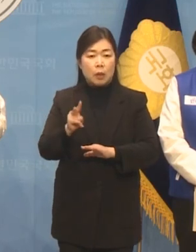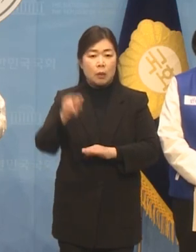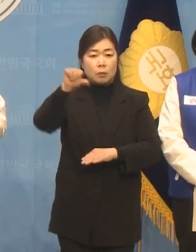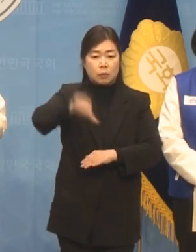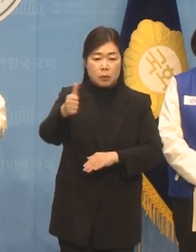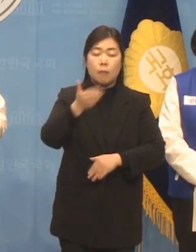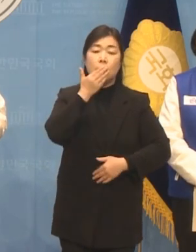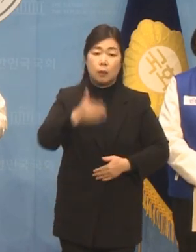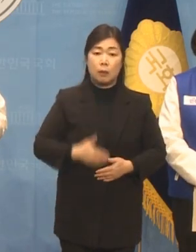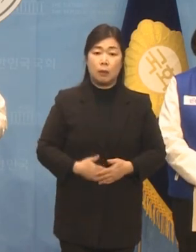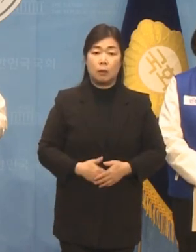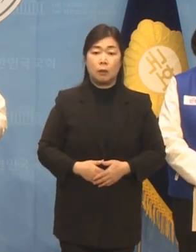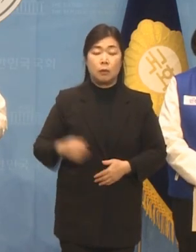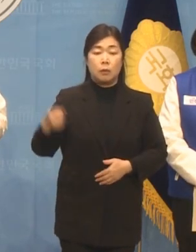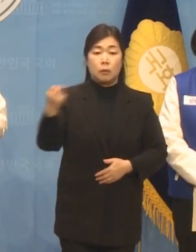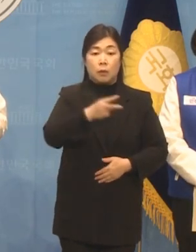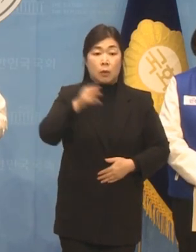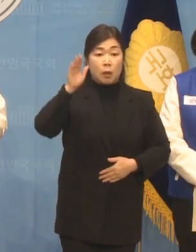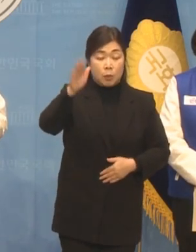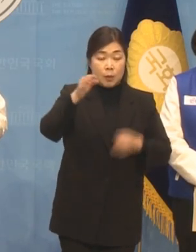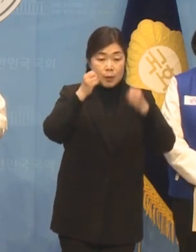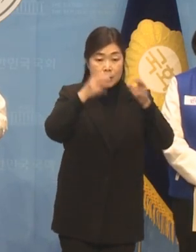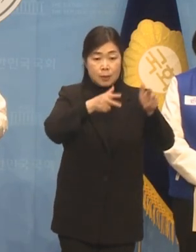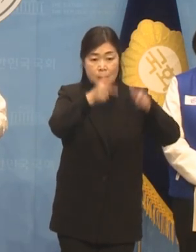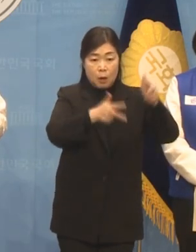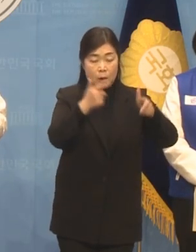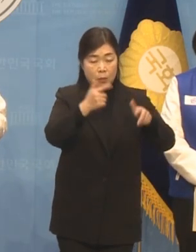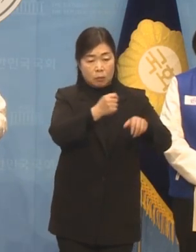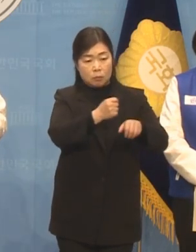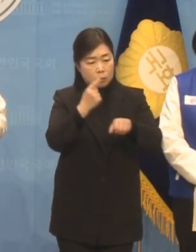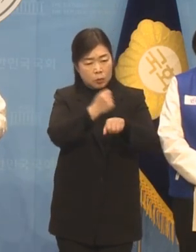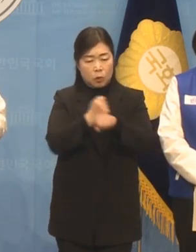신산업 육성을 위해서도 사활이 걸린 문제가 되고 있습니다.